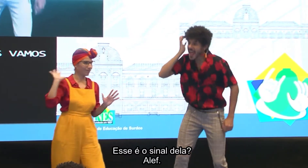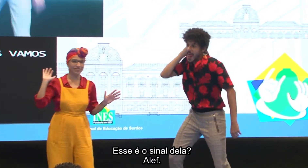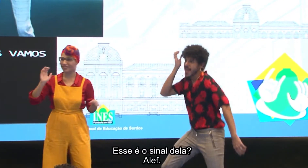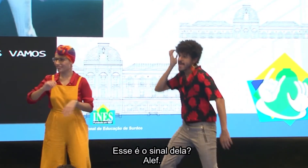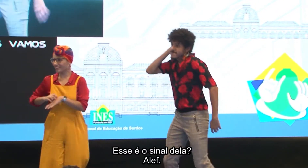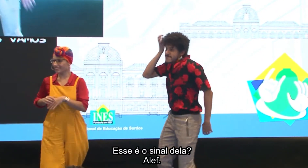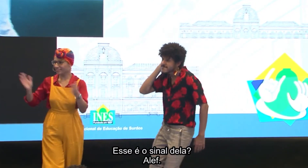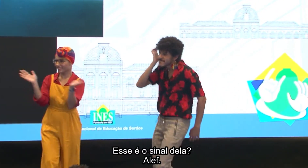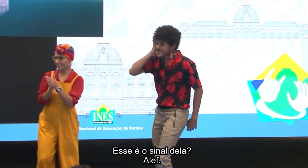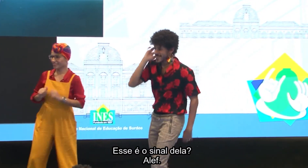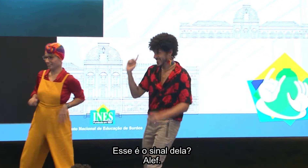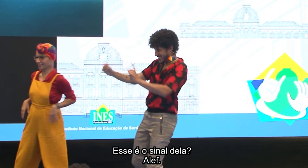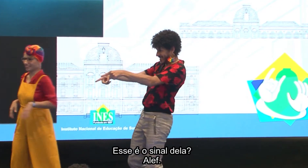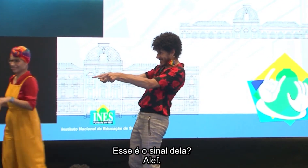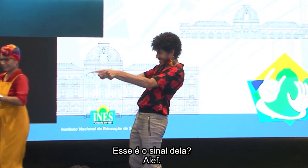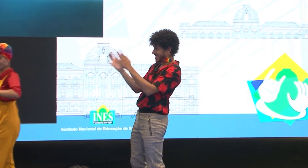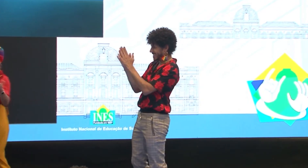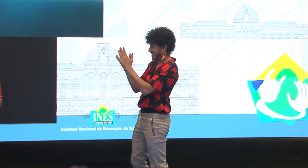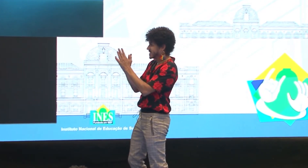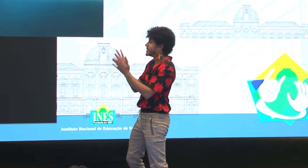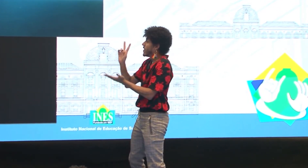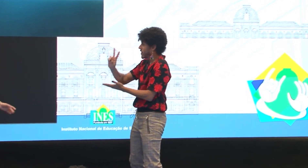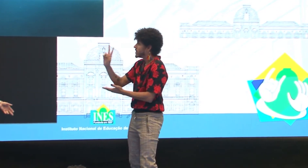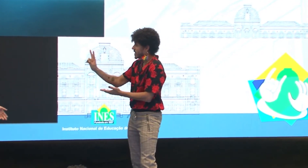Aleph? Aleph. Aleph.